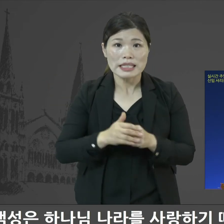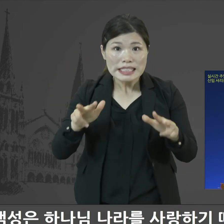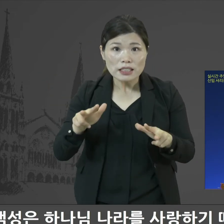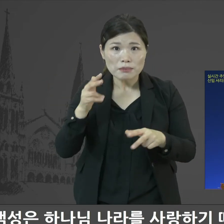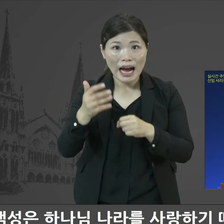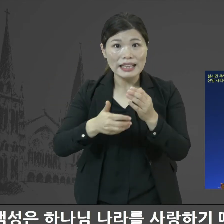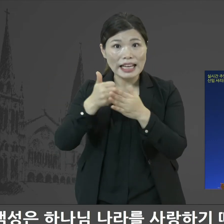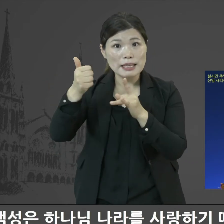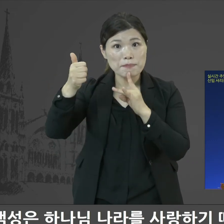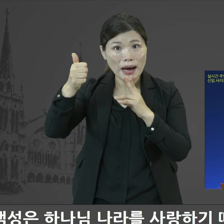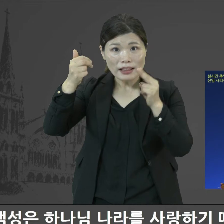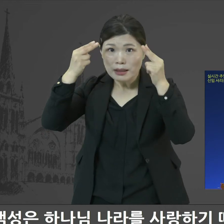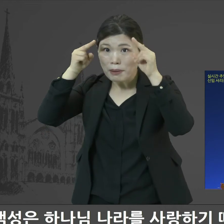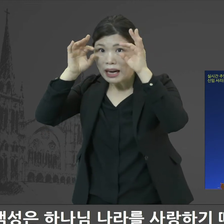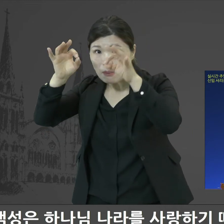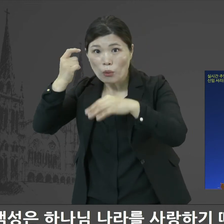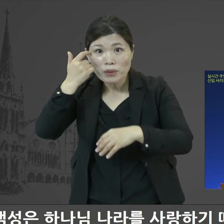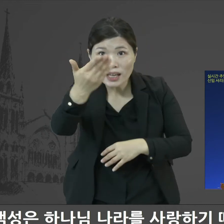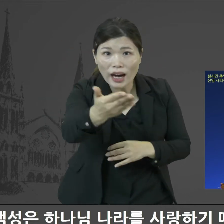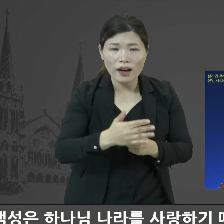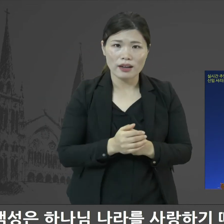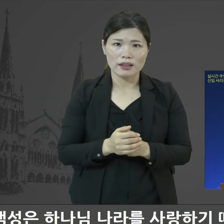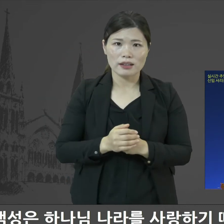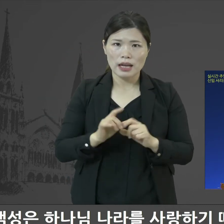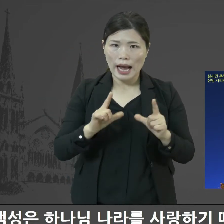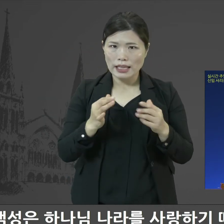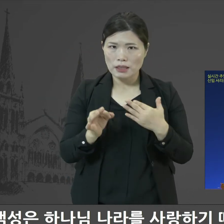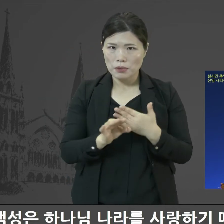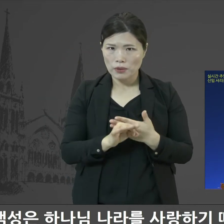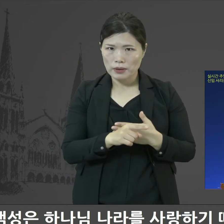계십니까? 아니면 땅을 보고 살고 계십니까?